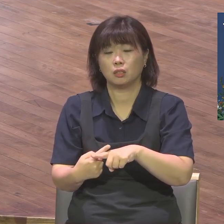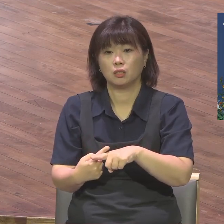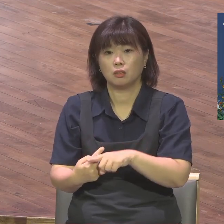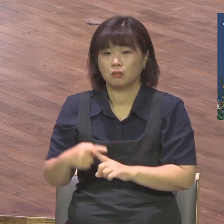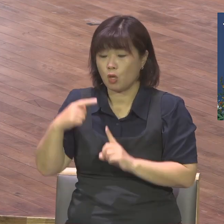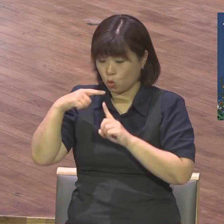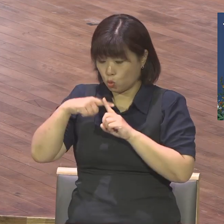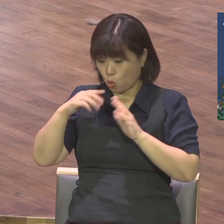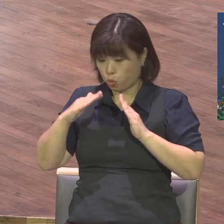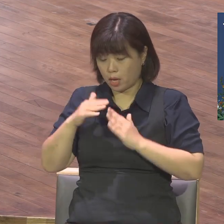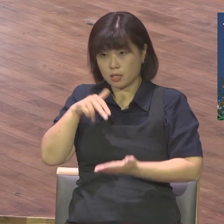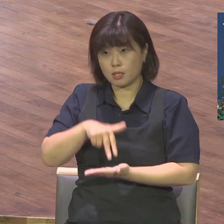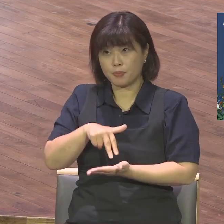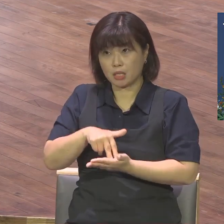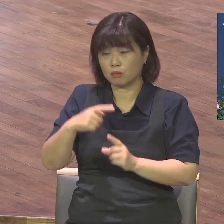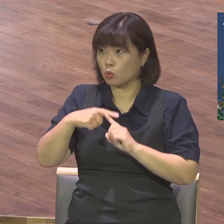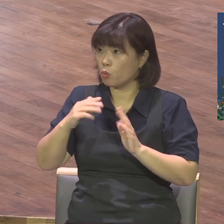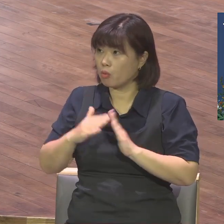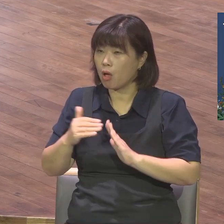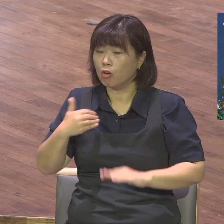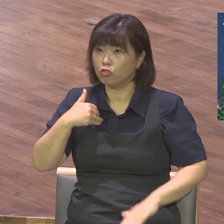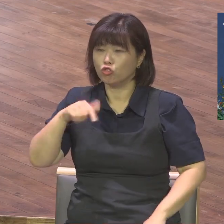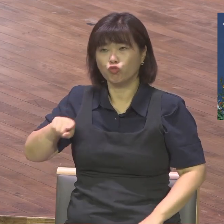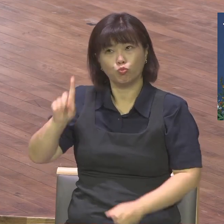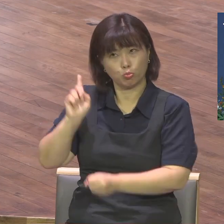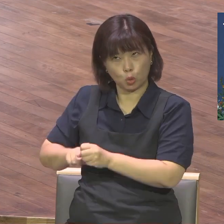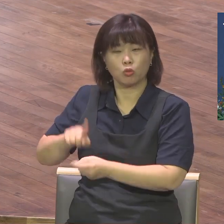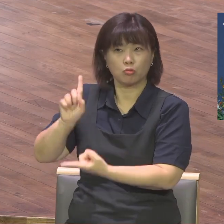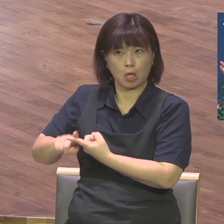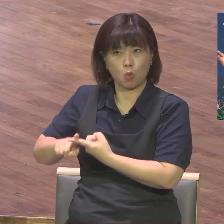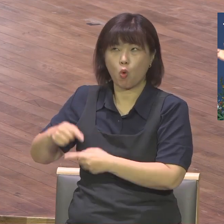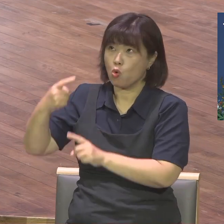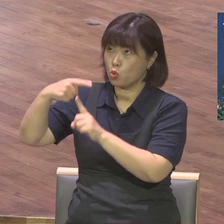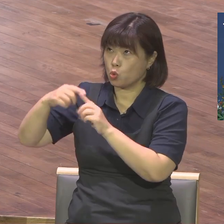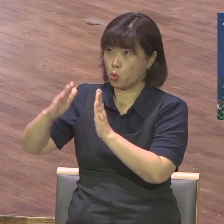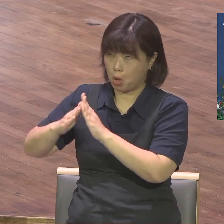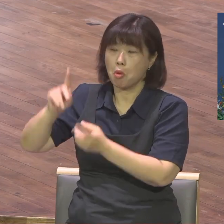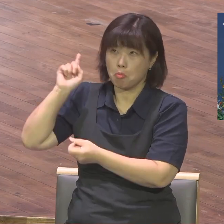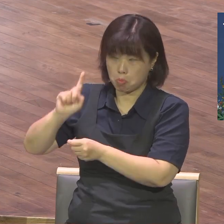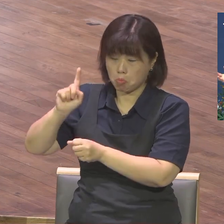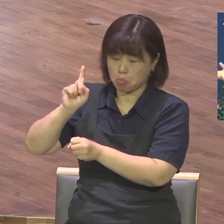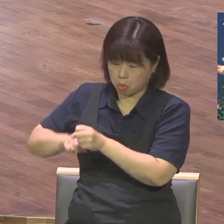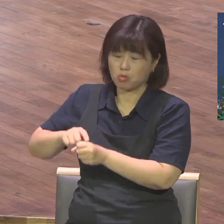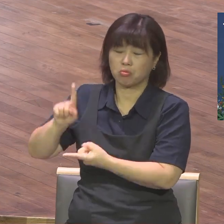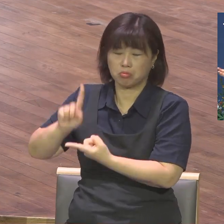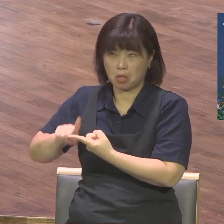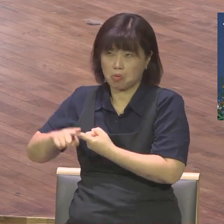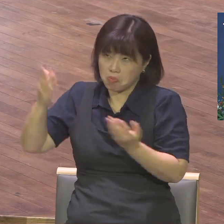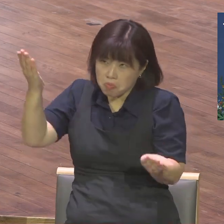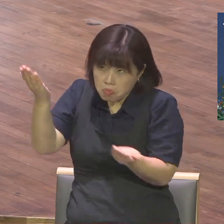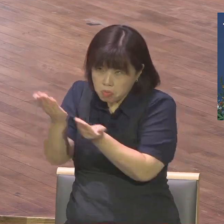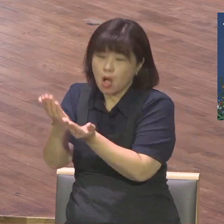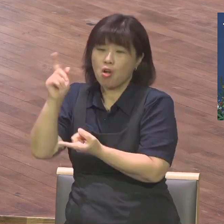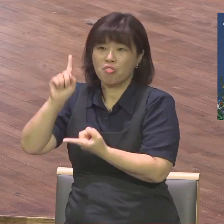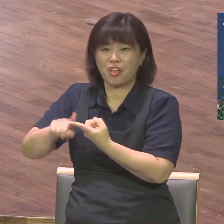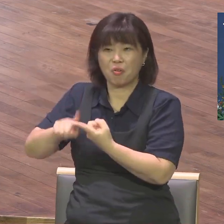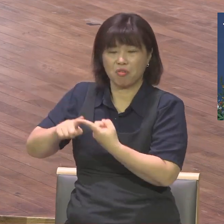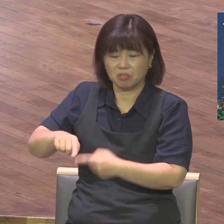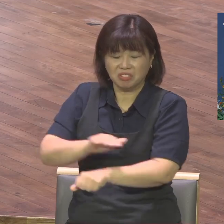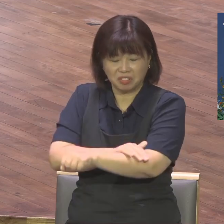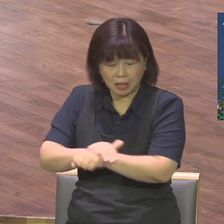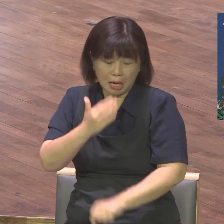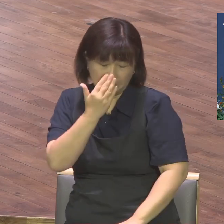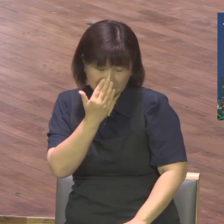교회를 미워할래 미워할 수가 없어요. 교회 적기는 모여가지고 맨날 시끄럽게 하고 이러니까 동네 사람 싫어하지. 아, 동네 사람들 한 모셔가지고 식사 대제